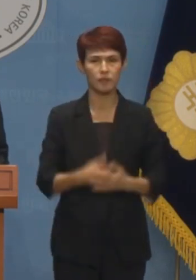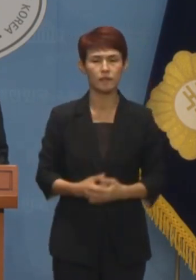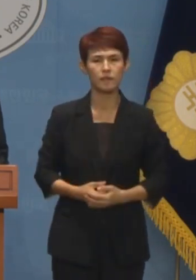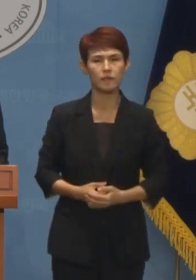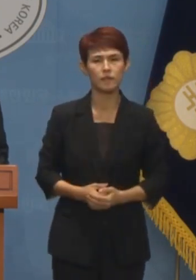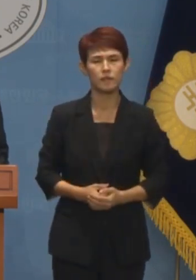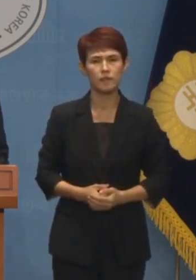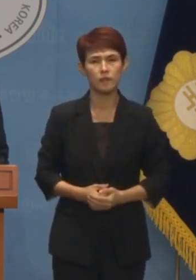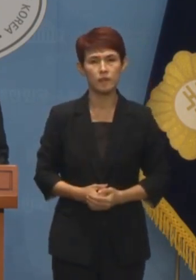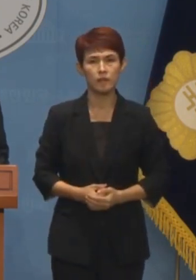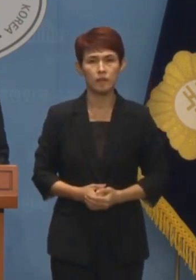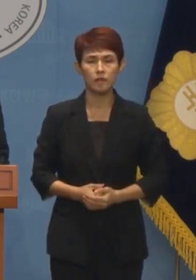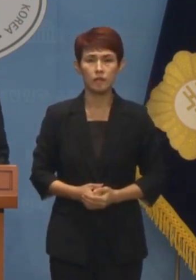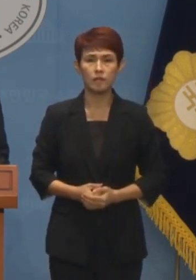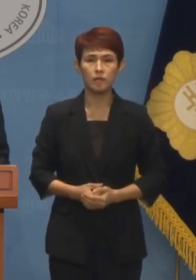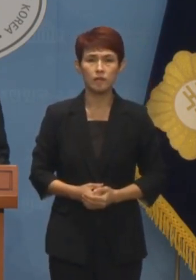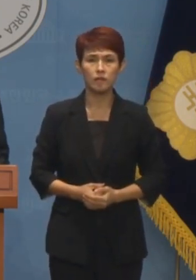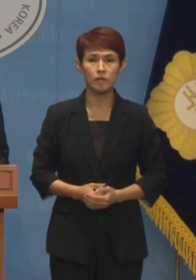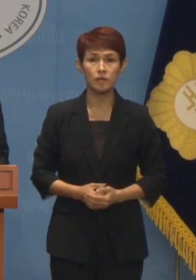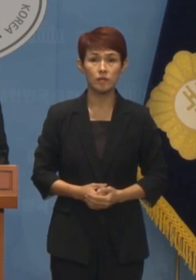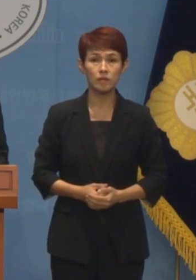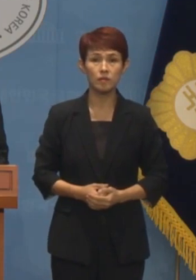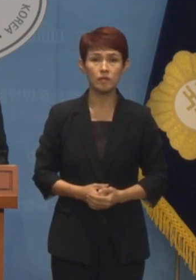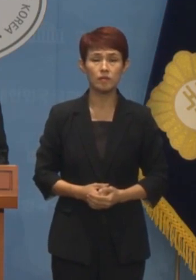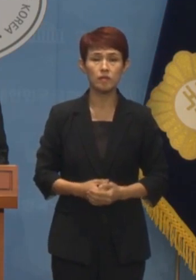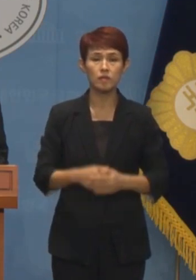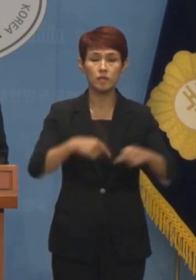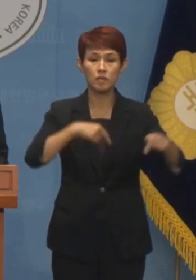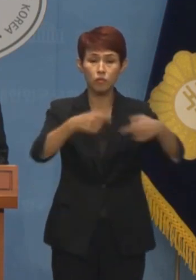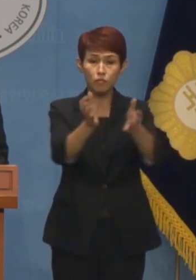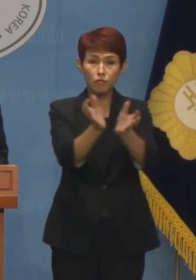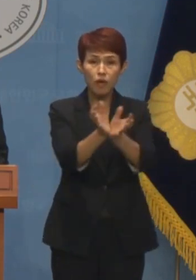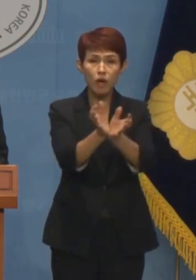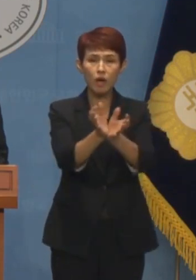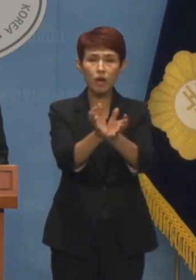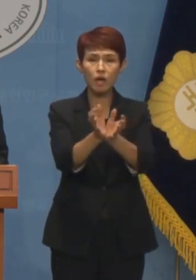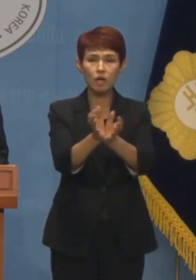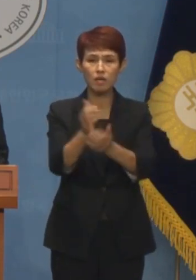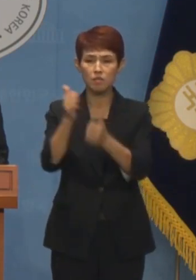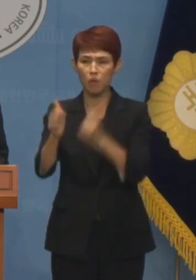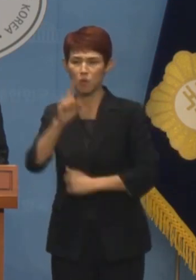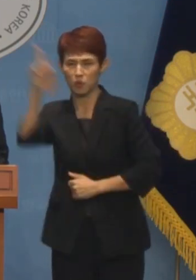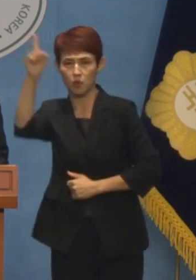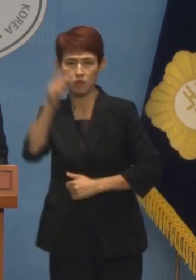심지어 그 와중에 지휘부가 서로 맞고소하겠다고